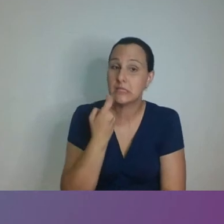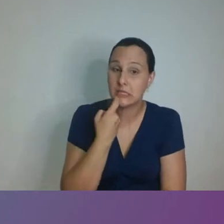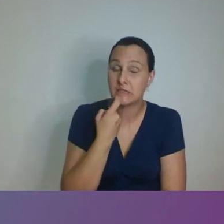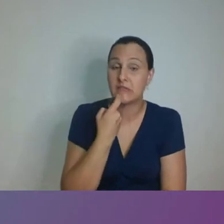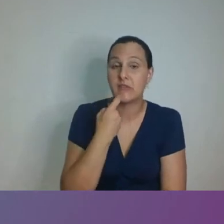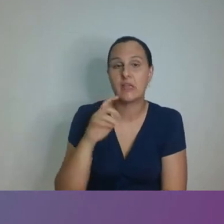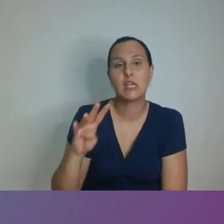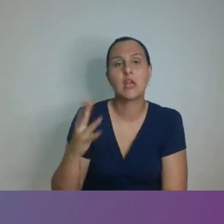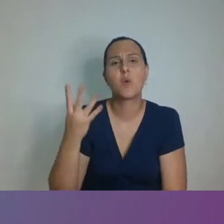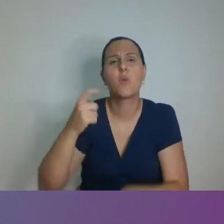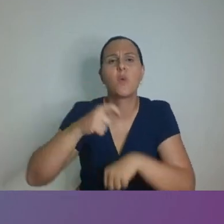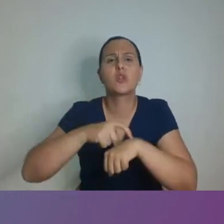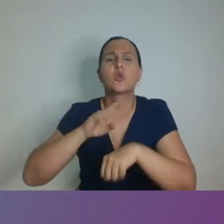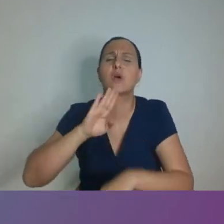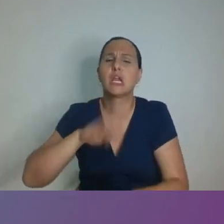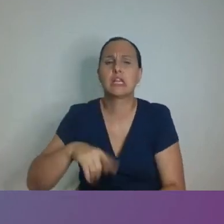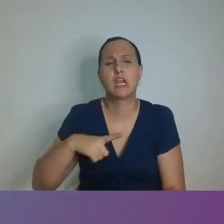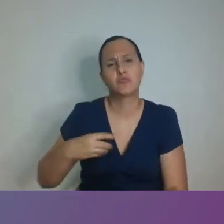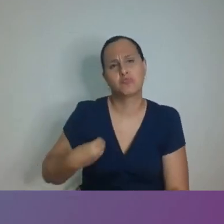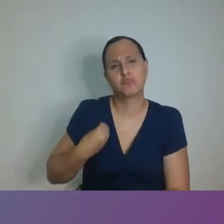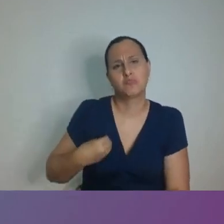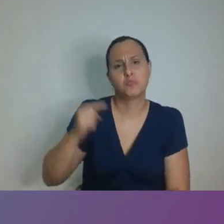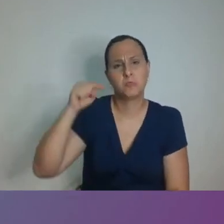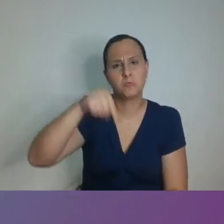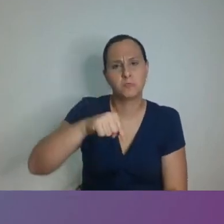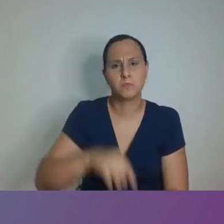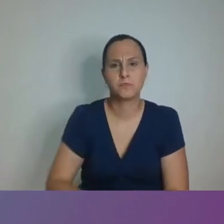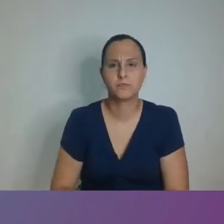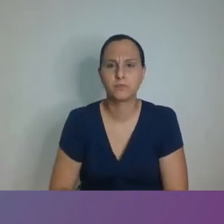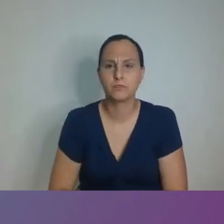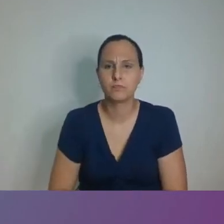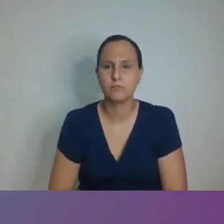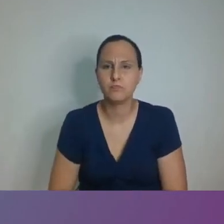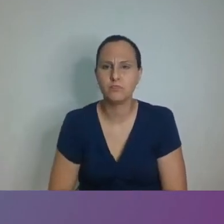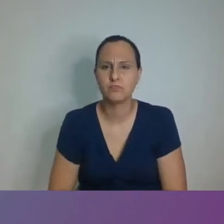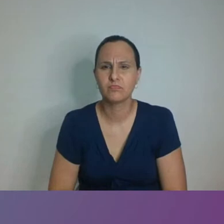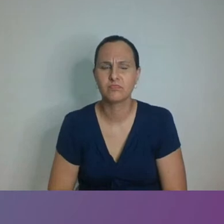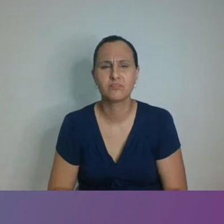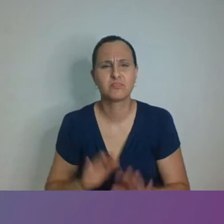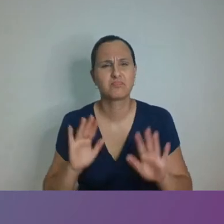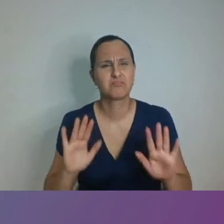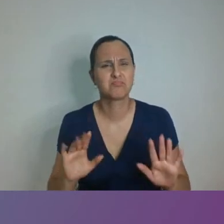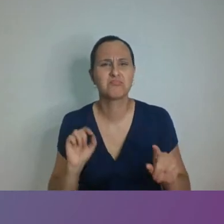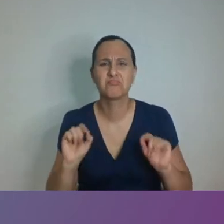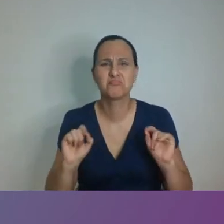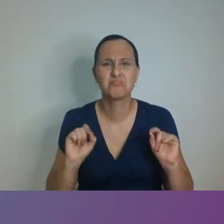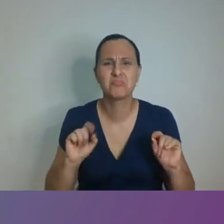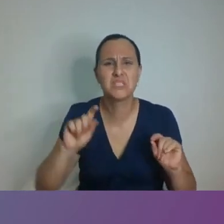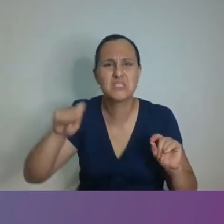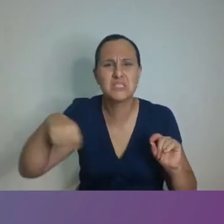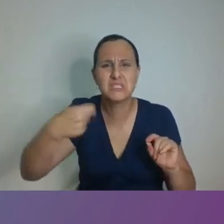está perguntando do sinal da aula 2. Tá, o sinal da aula 2, que sinal é esse da aula 2?